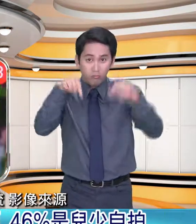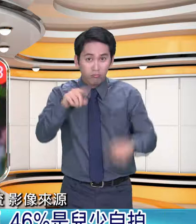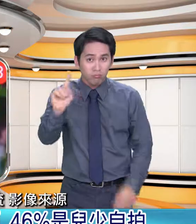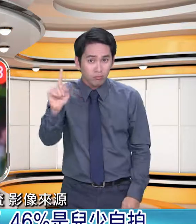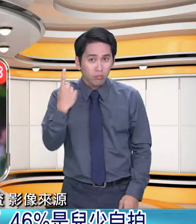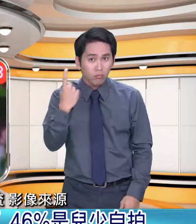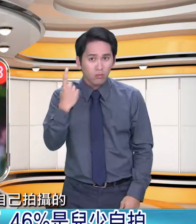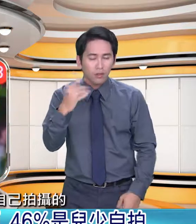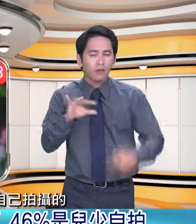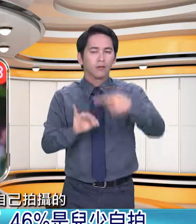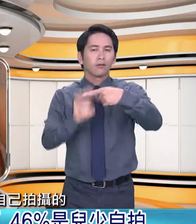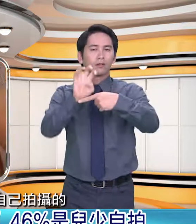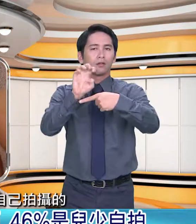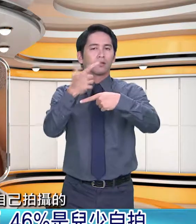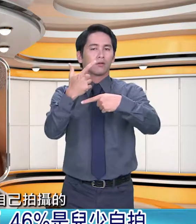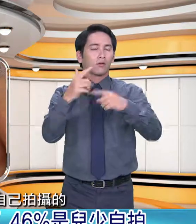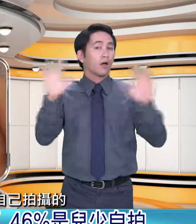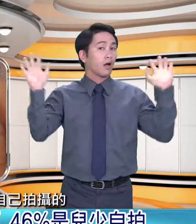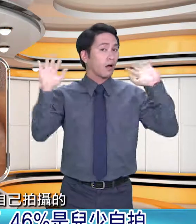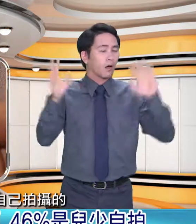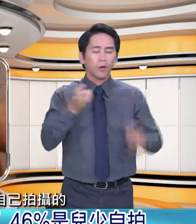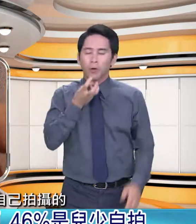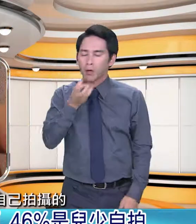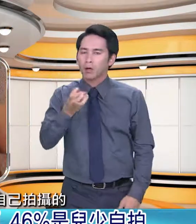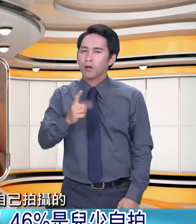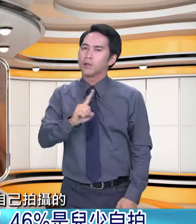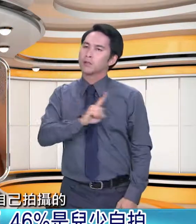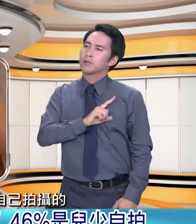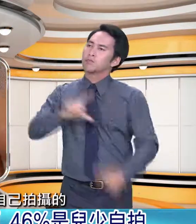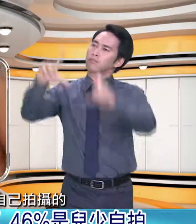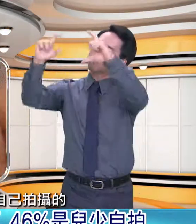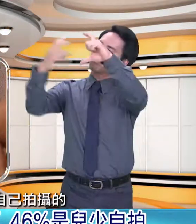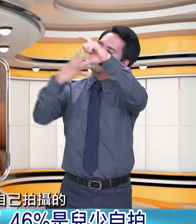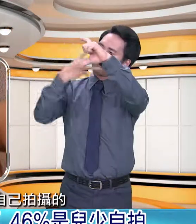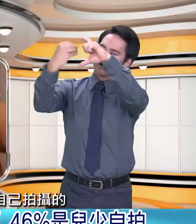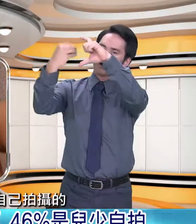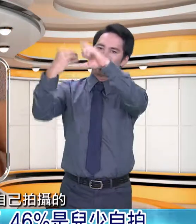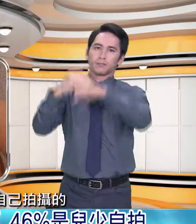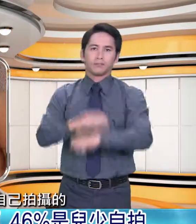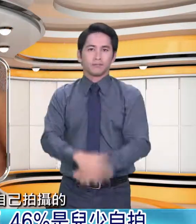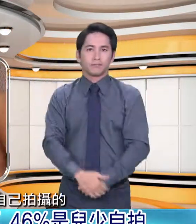来源有4×6是儿童少年自己拍摄的。